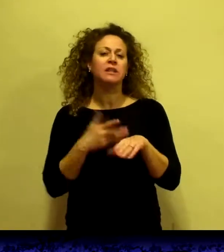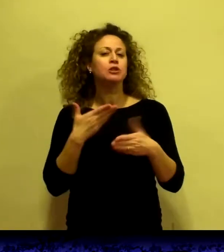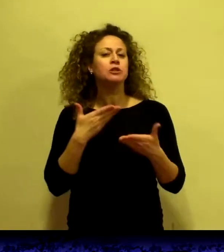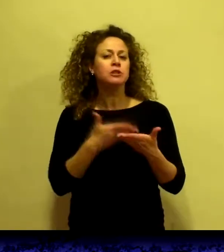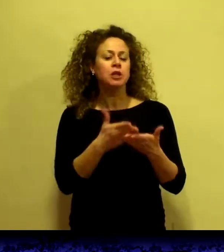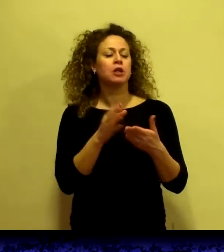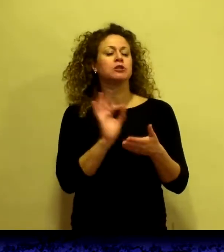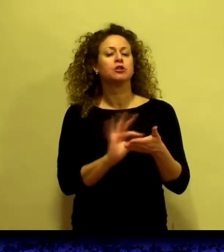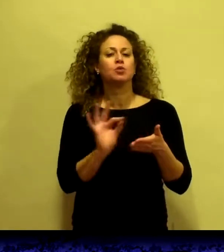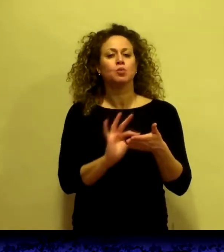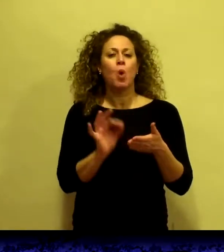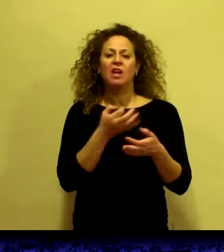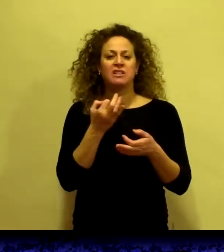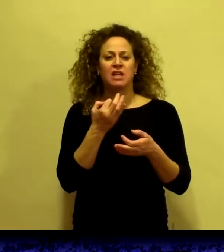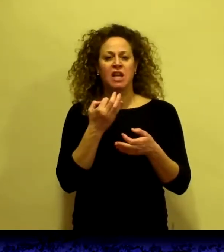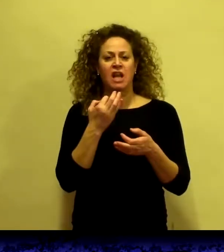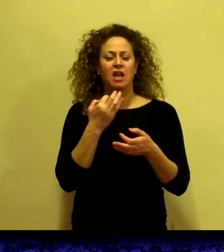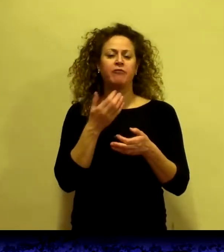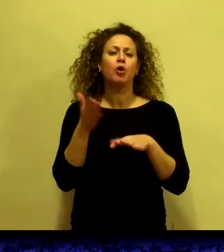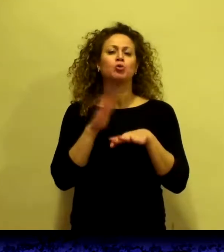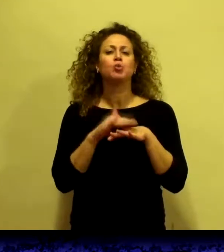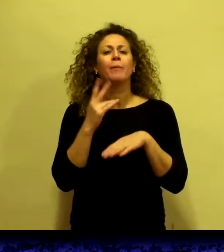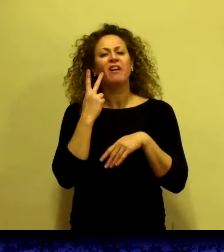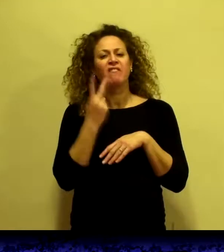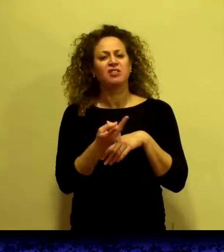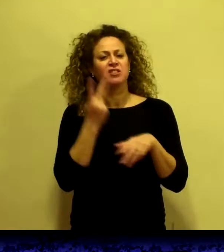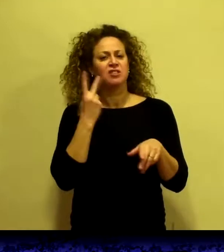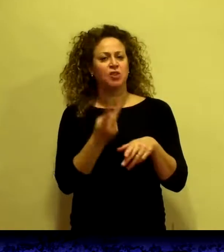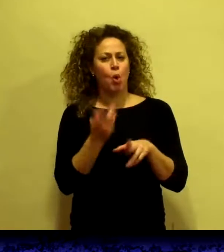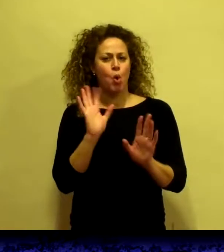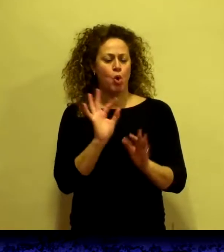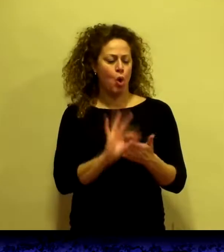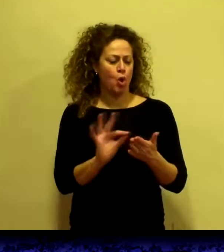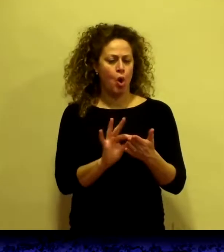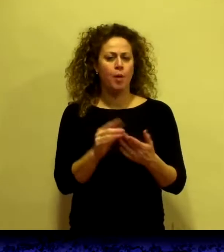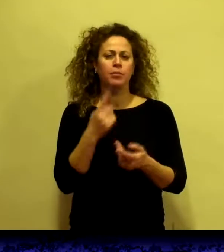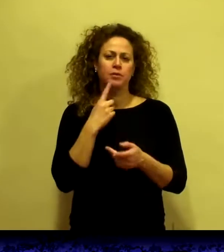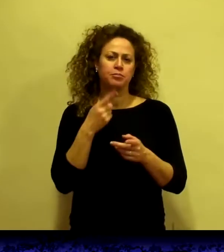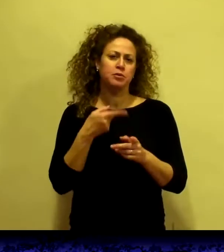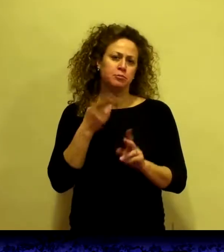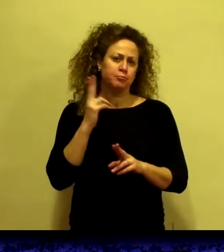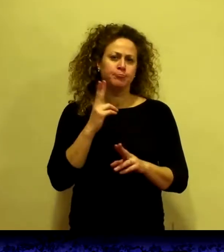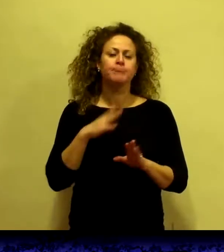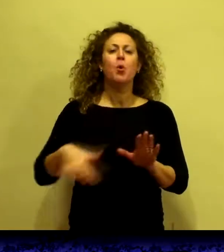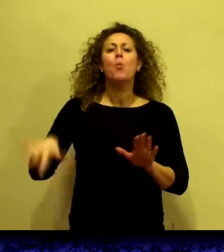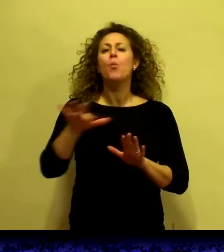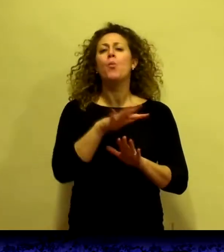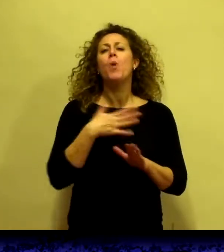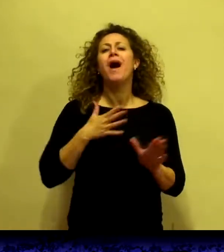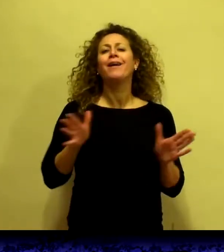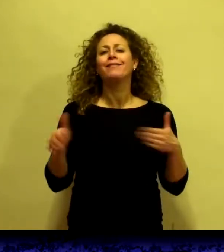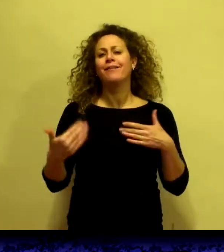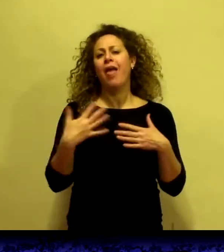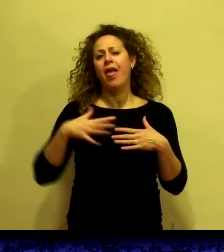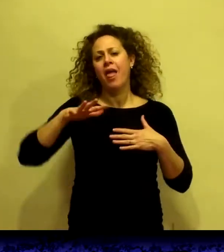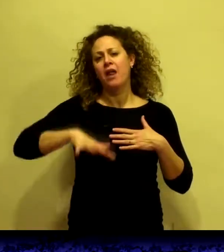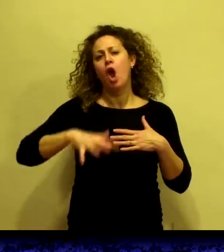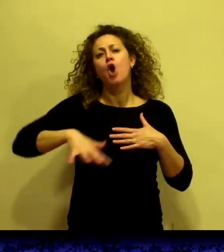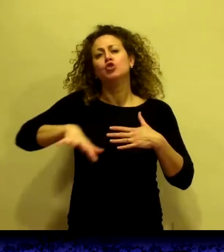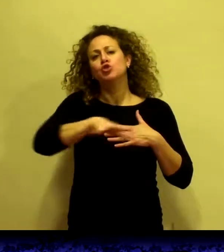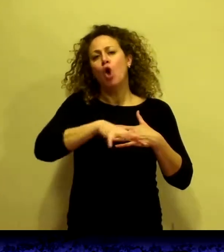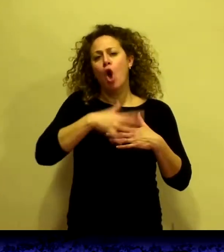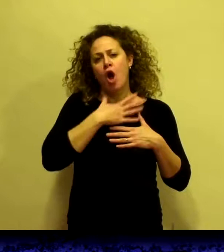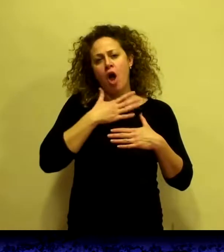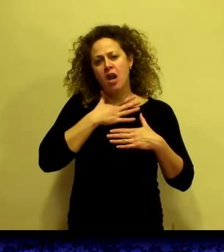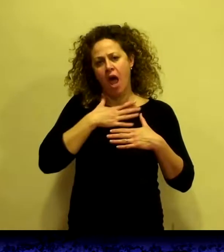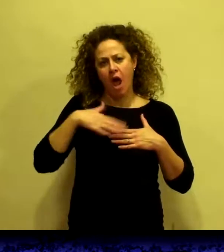una supervisione, è rivolto appunto soprattutto ai ragazzi che frequentano le scuole medie del quartiere in cui ci troviamo e quindi diciamo al